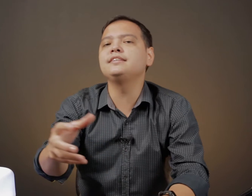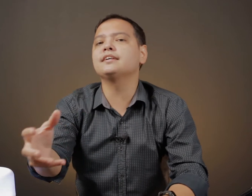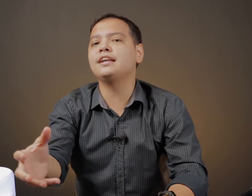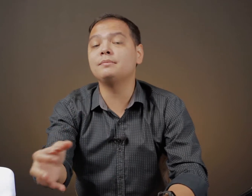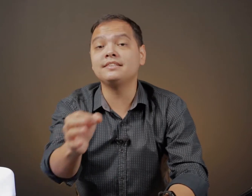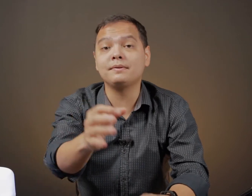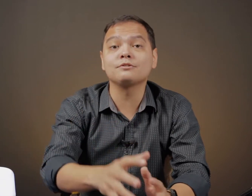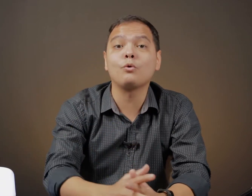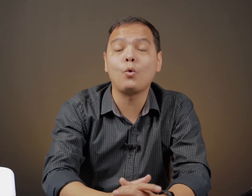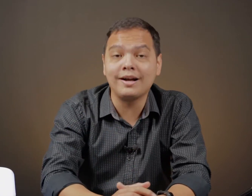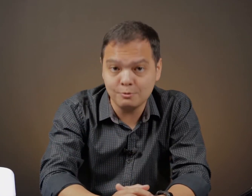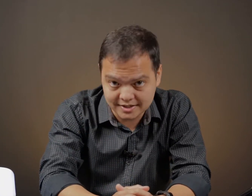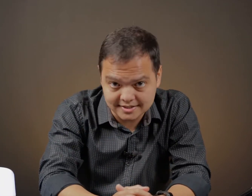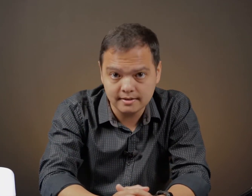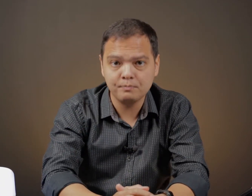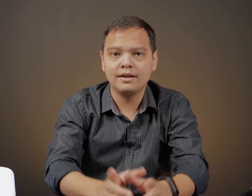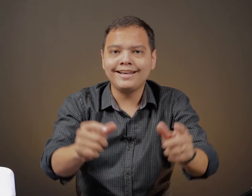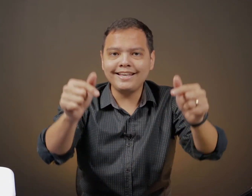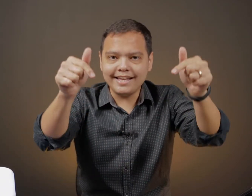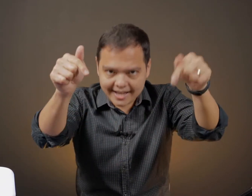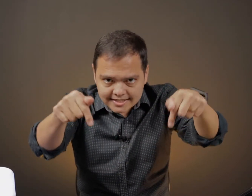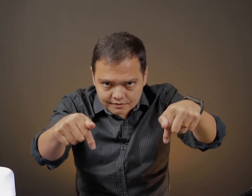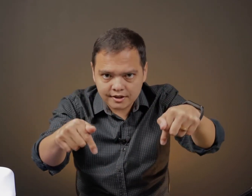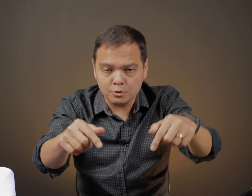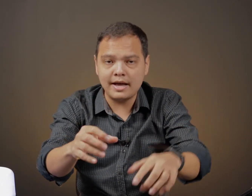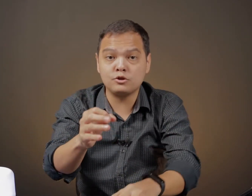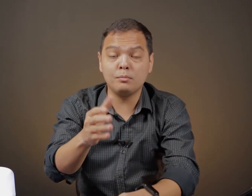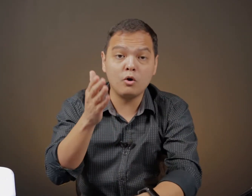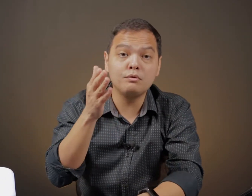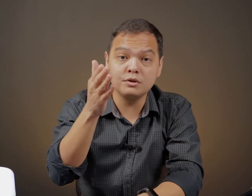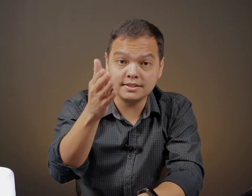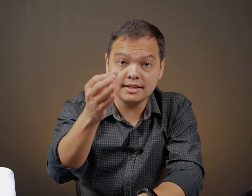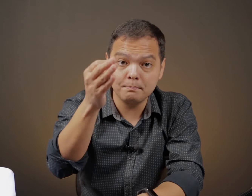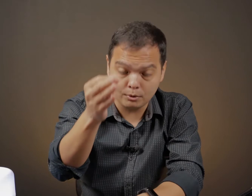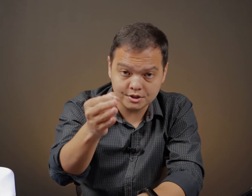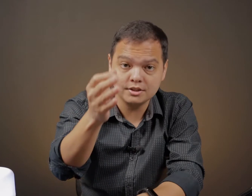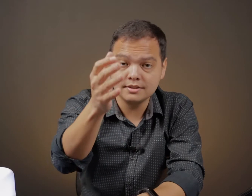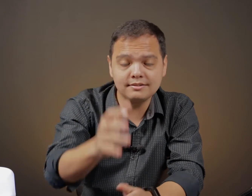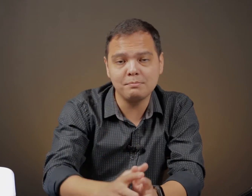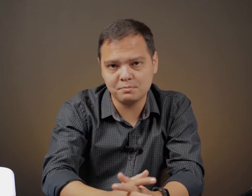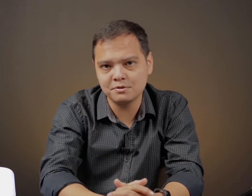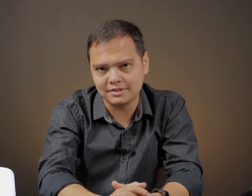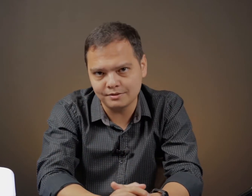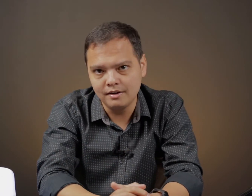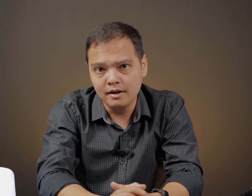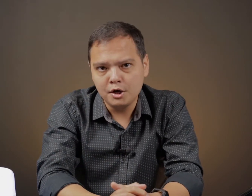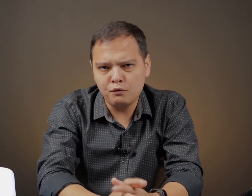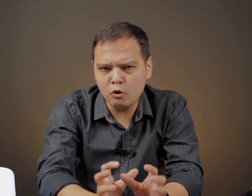na Libras em apenas 4 meses. E esse vídeo é sobre como você pode ter o mesmo resultado. Eu vou